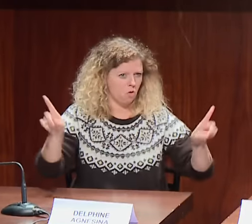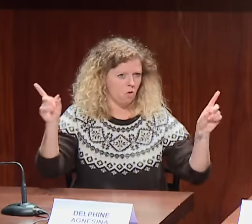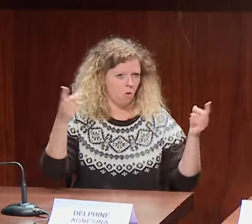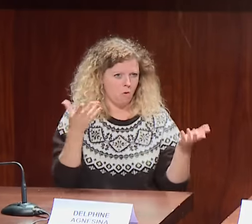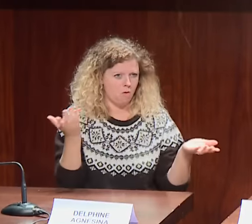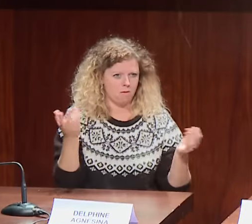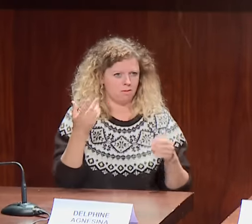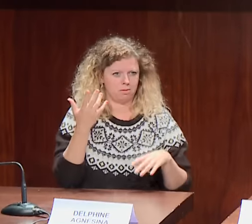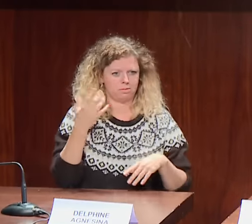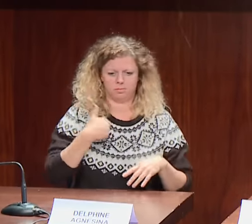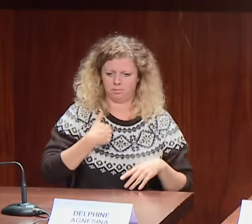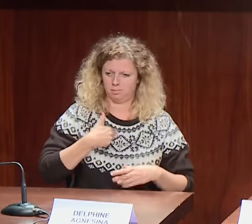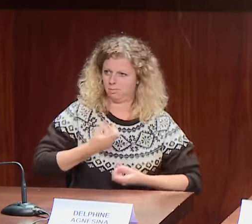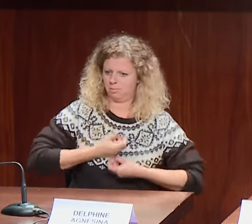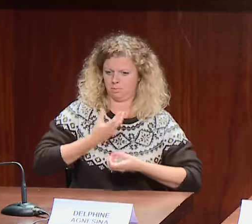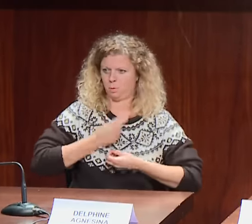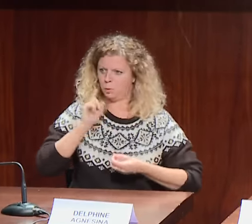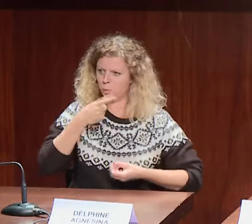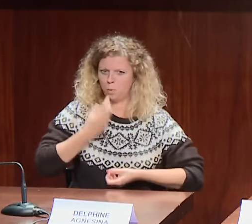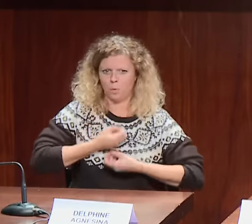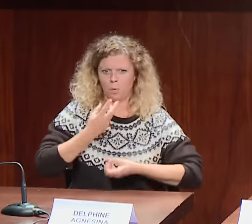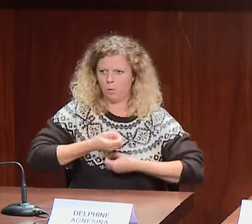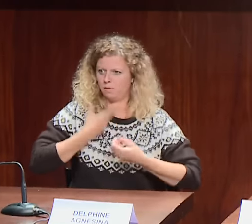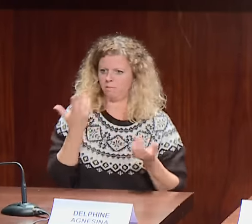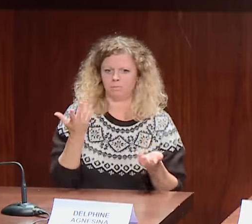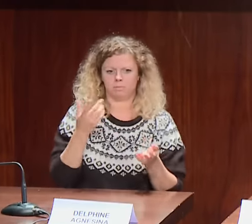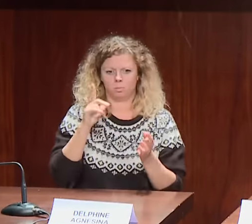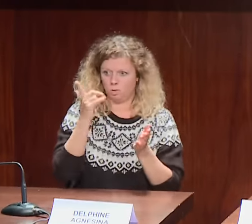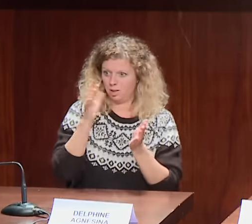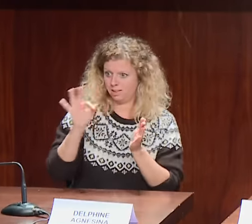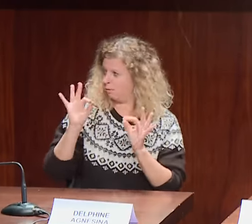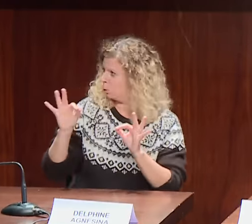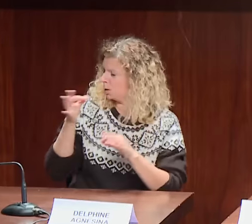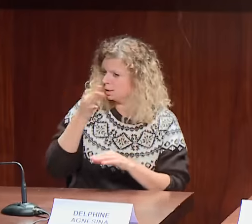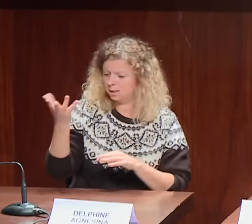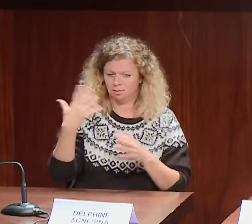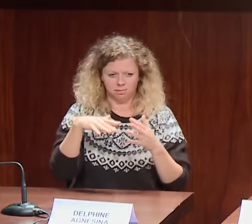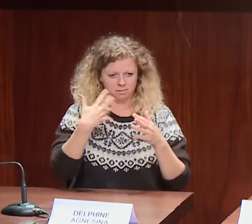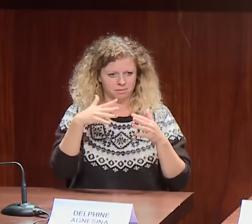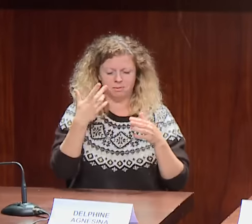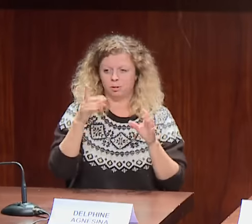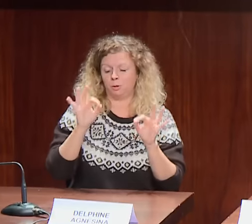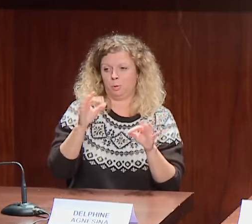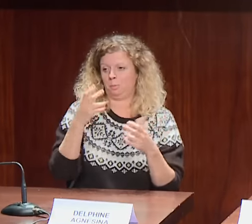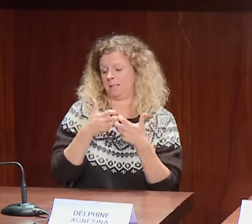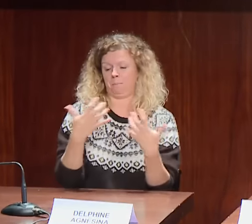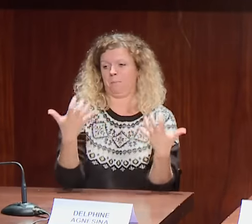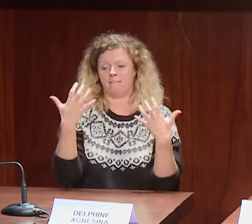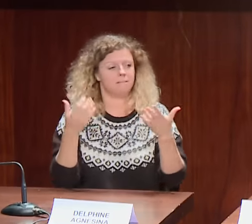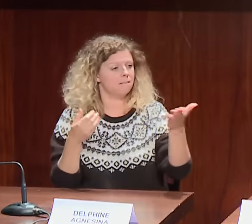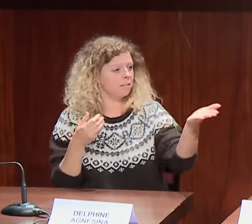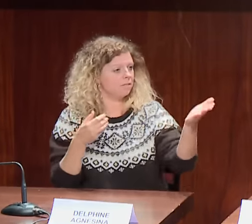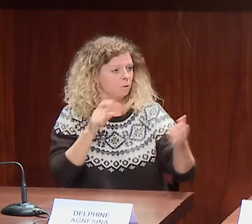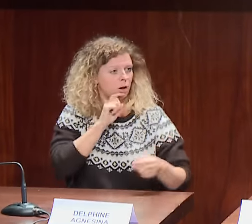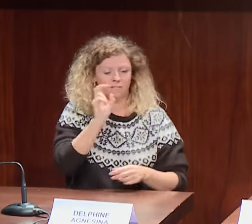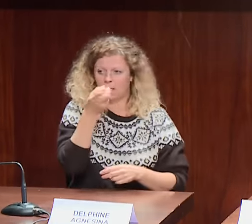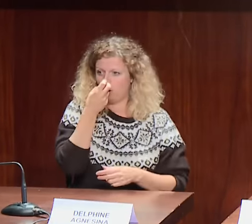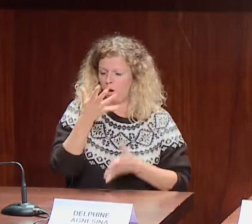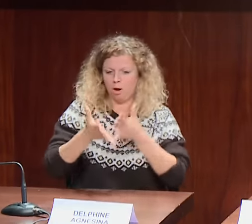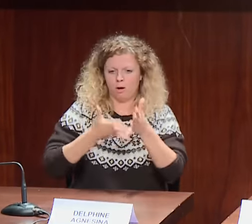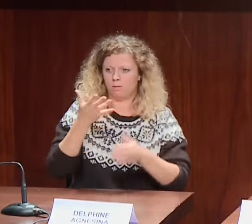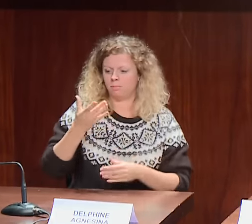Et bien sûr, la traduction, ça a un sens un peu différent. Enfin, c'est exactement ce qu'on